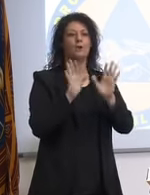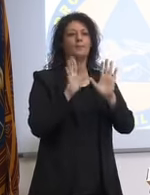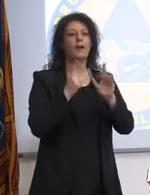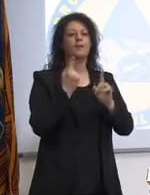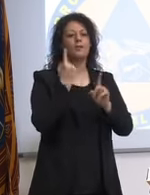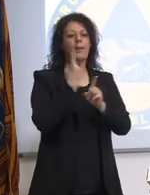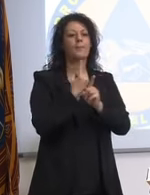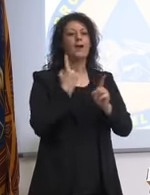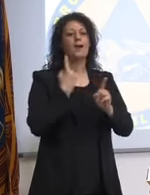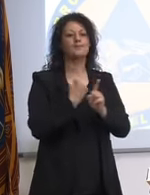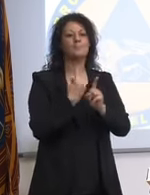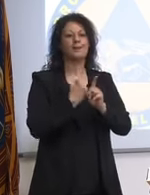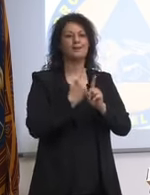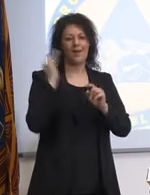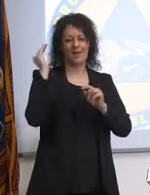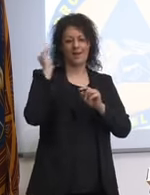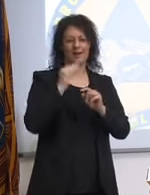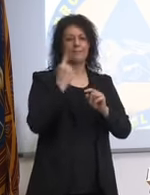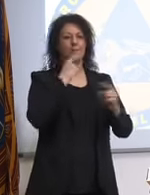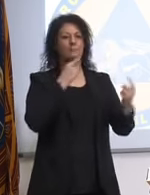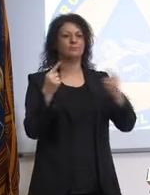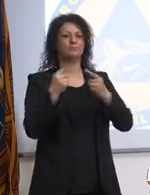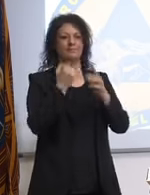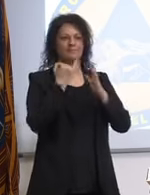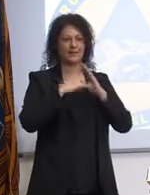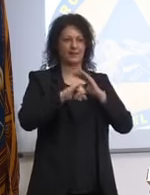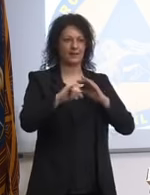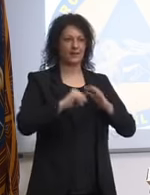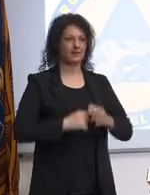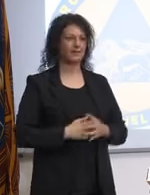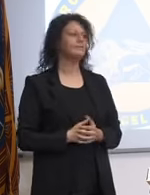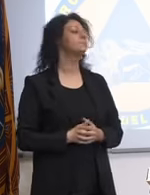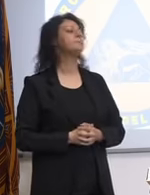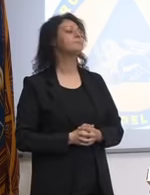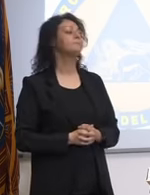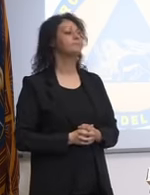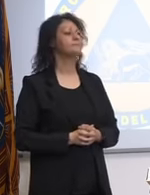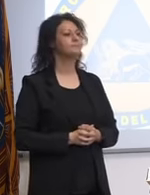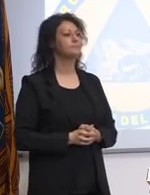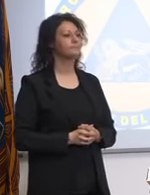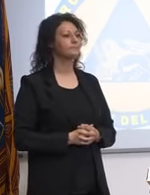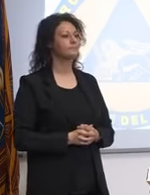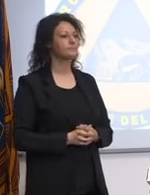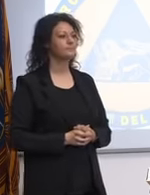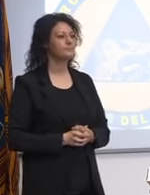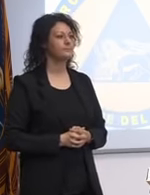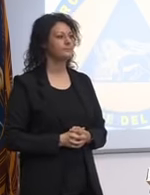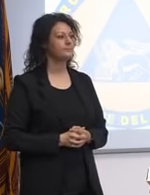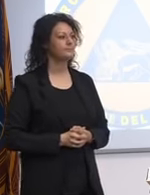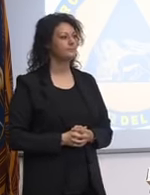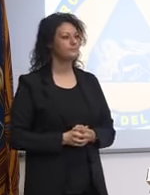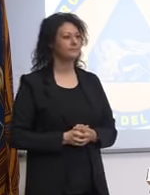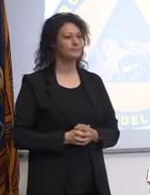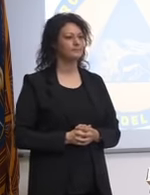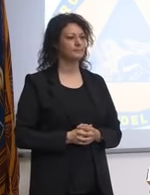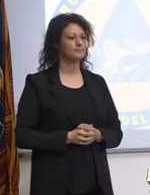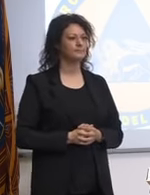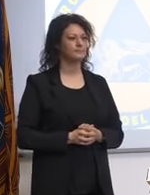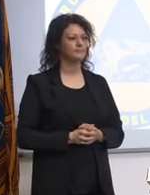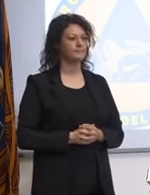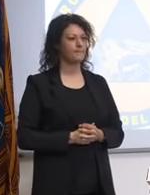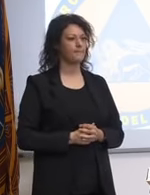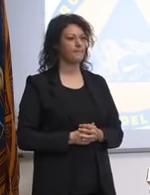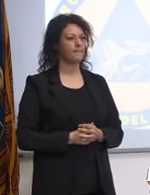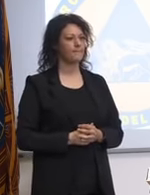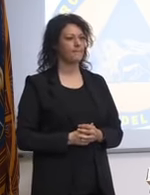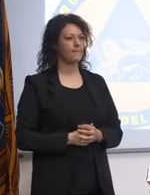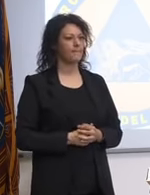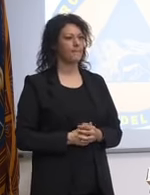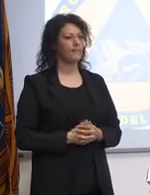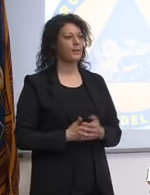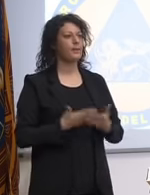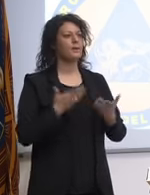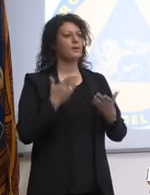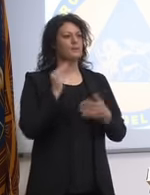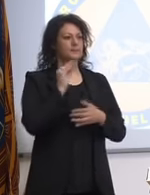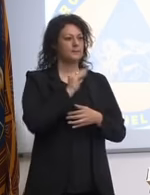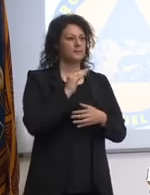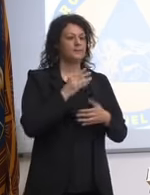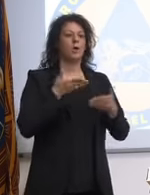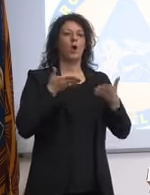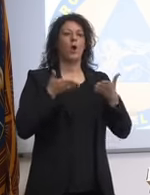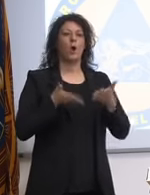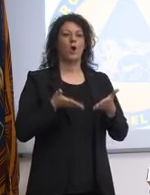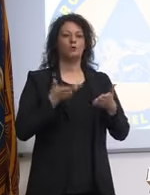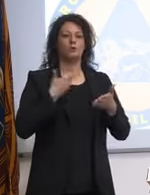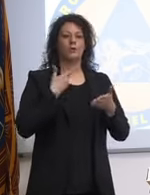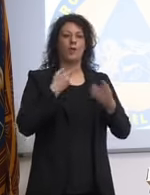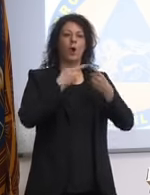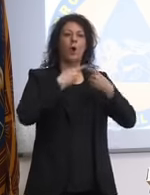finali. Comunque la domanda non è aperta. Prego. Ecco, oggi si riunisce il Consiglio regionale,